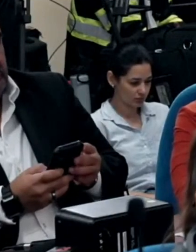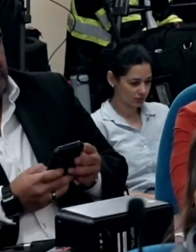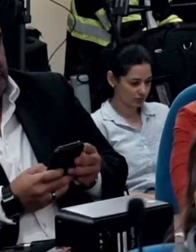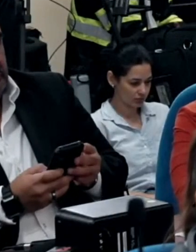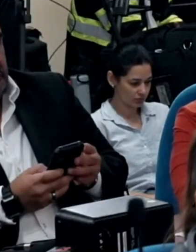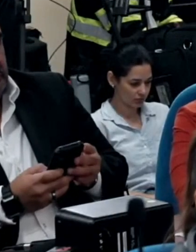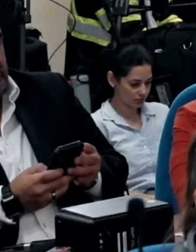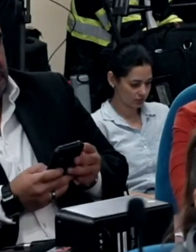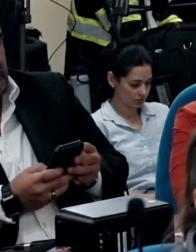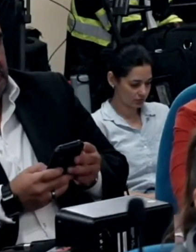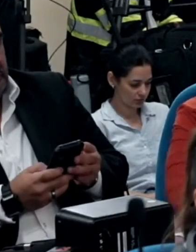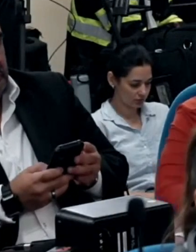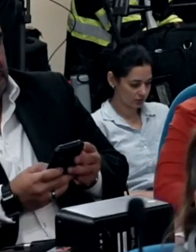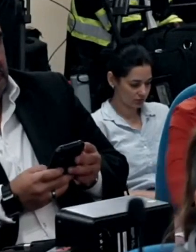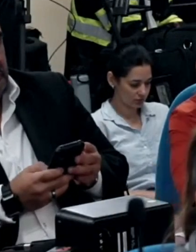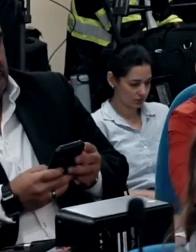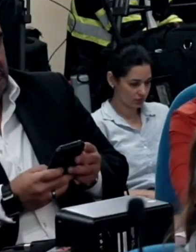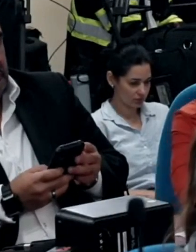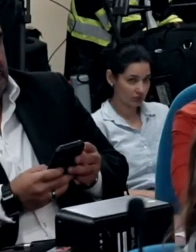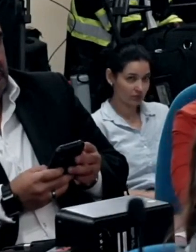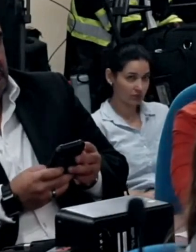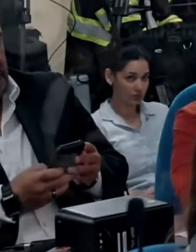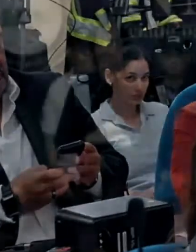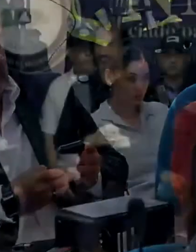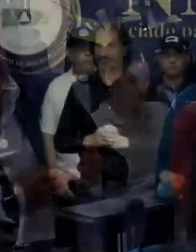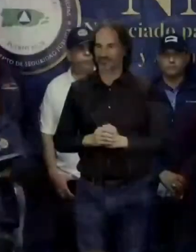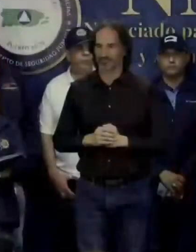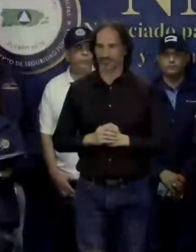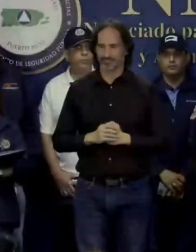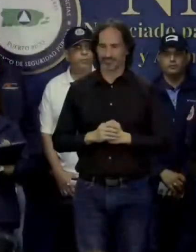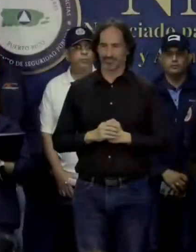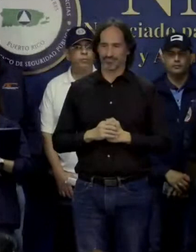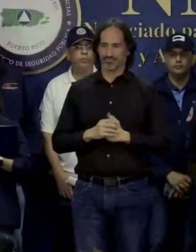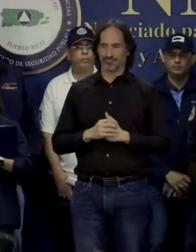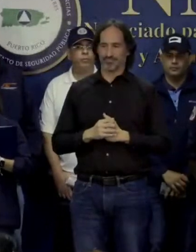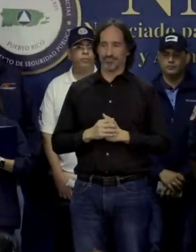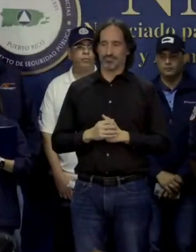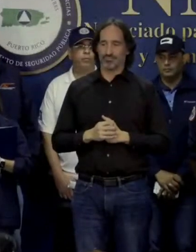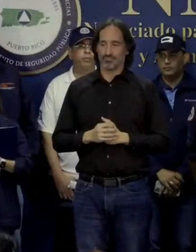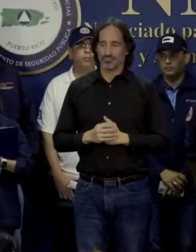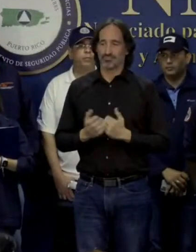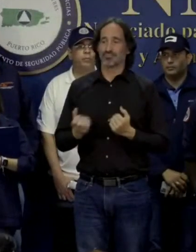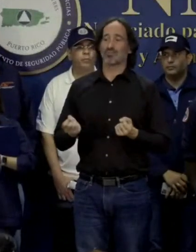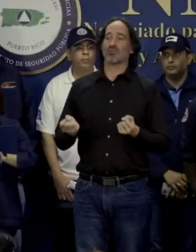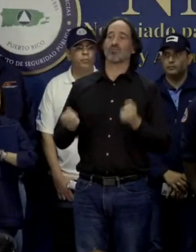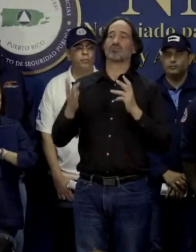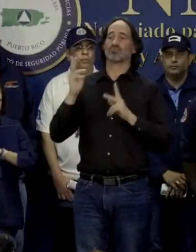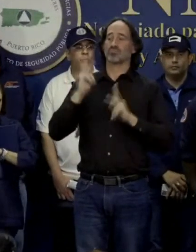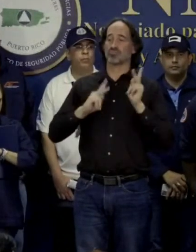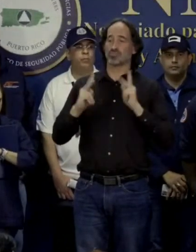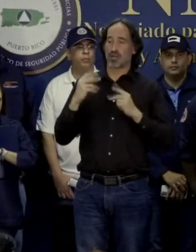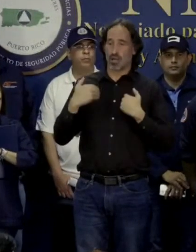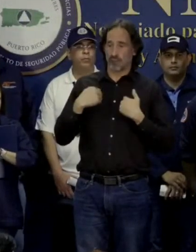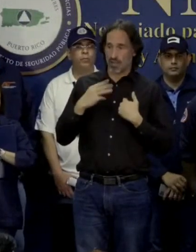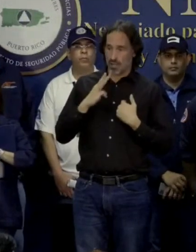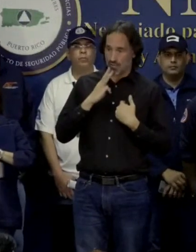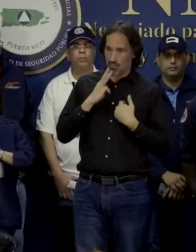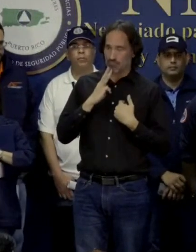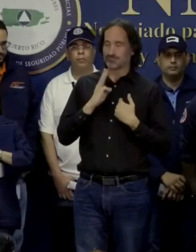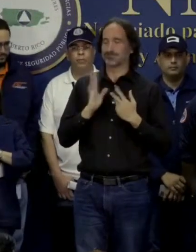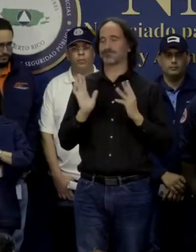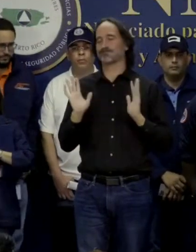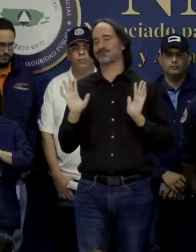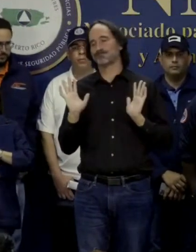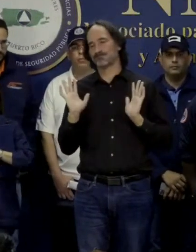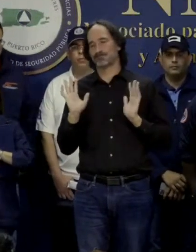funcionando, y el asunto de la plata, que tiene una gran cantidad de abonados. Sí, en el en relación a la planta de filtro de